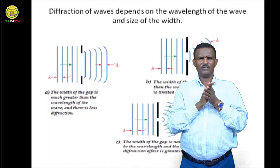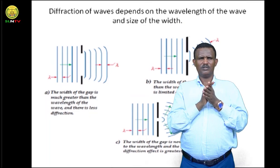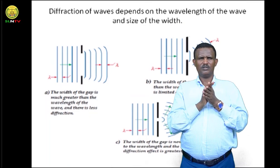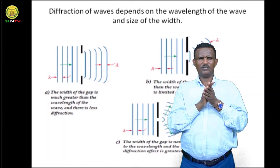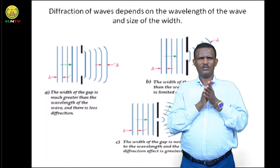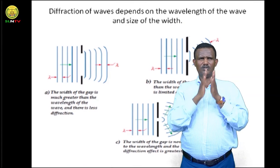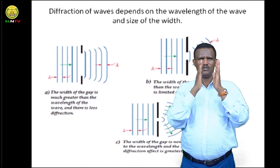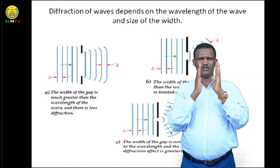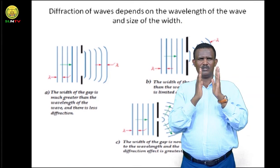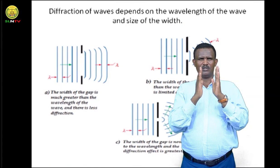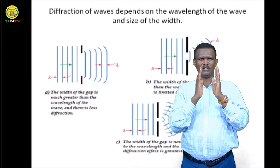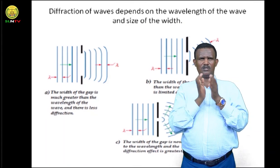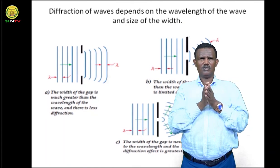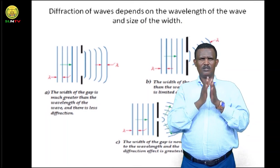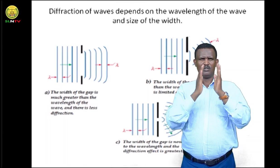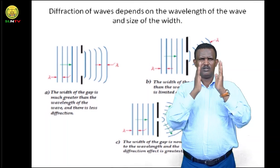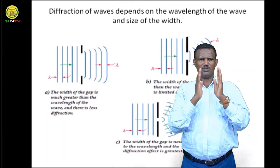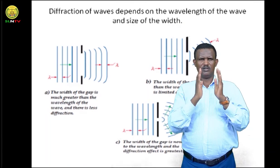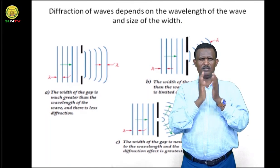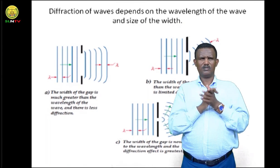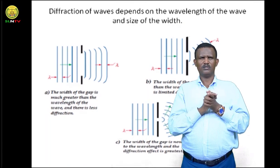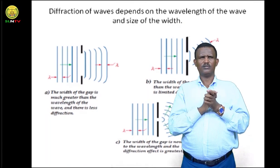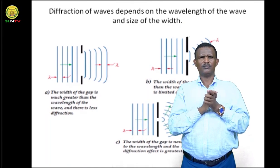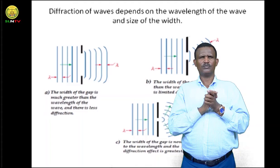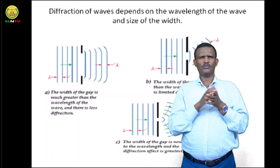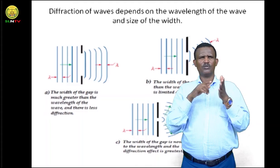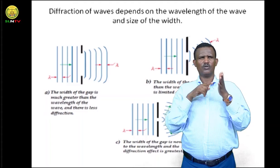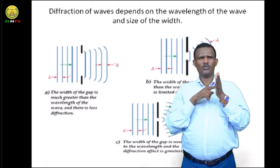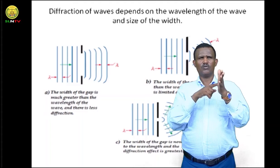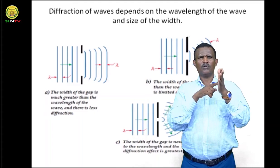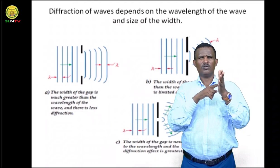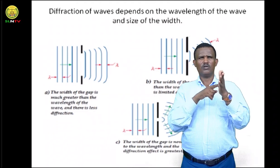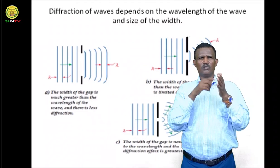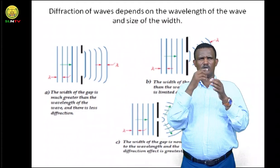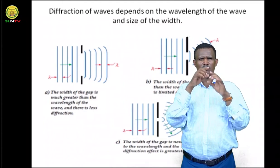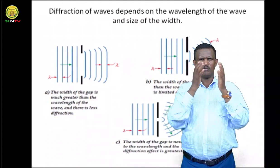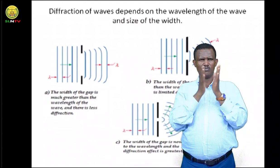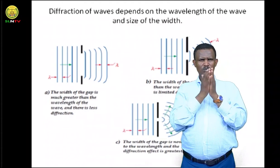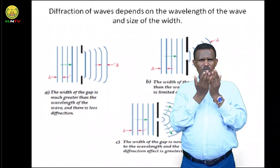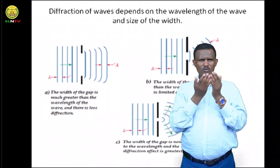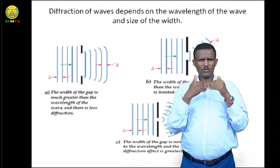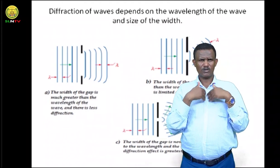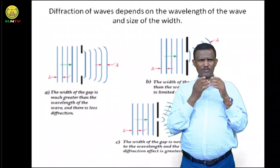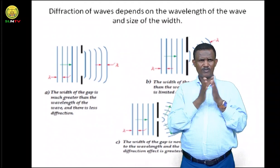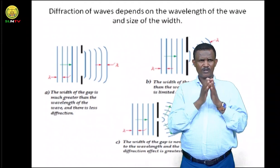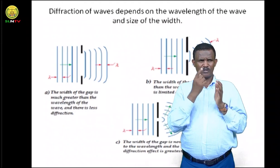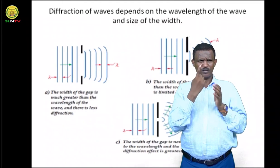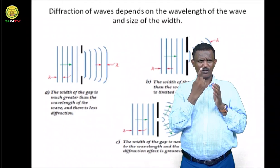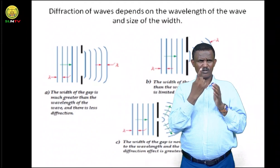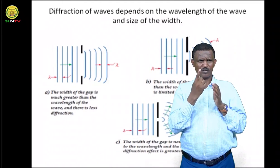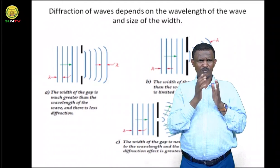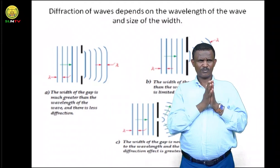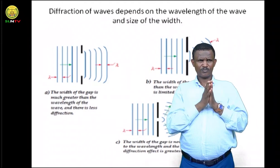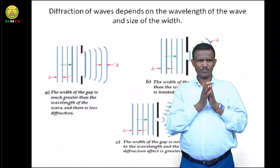dhaafayso saddexda tusaale buuga inoogu yaalla markaynu eegno kaa hore gaabka laga gudbayaa ka badan